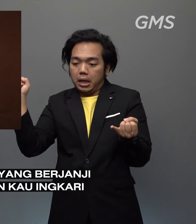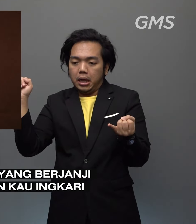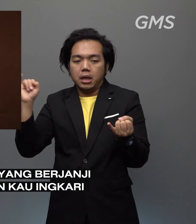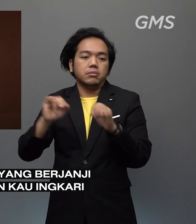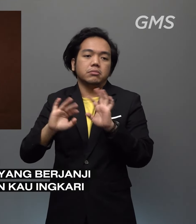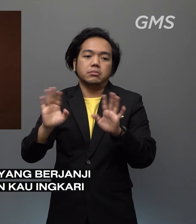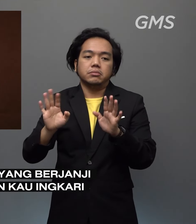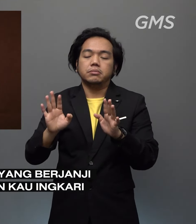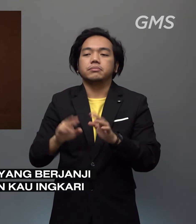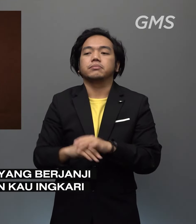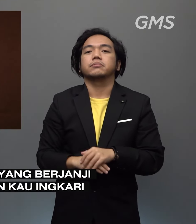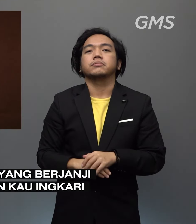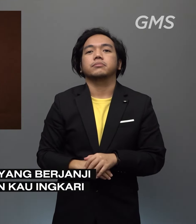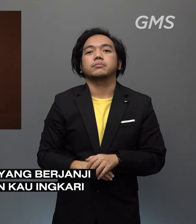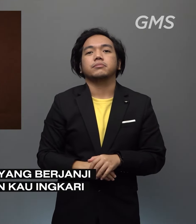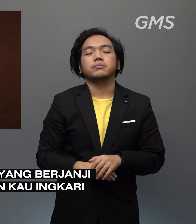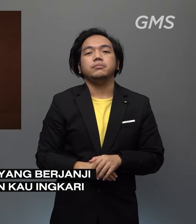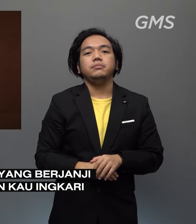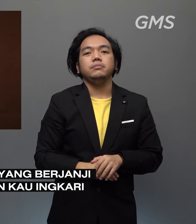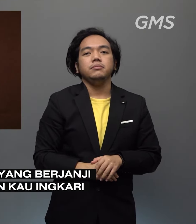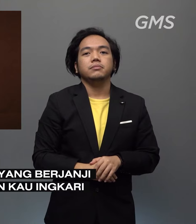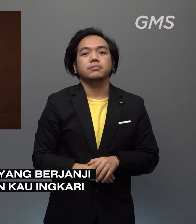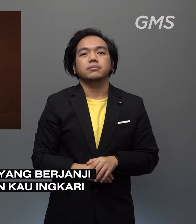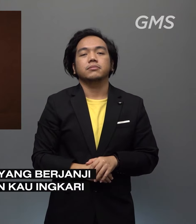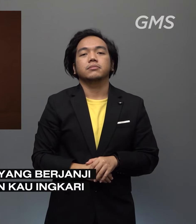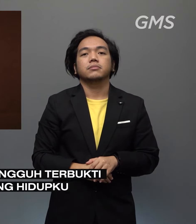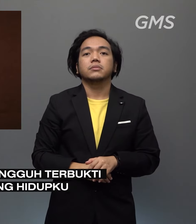sekalipun kau ingkari